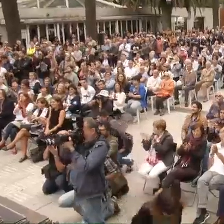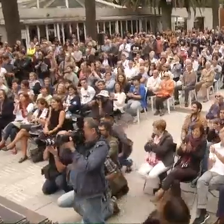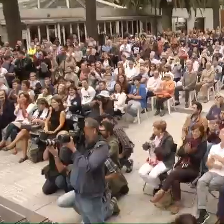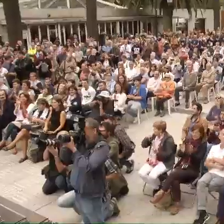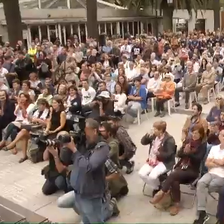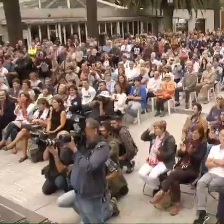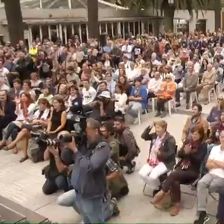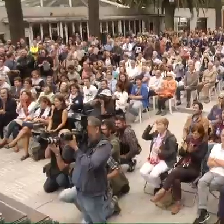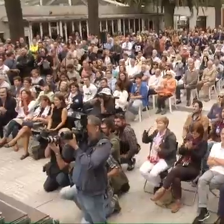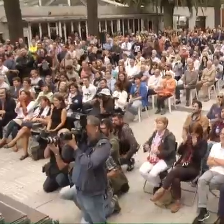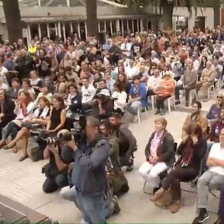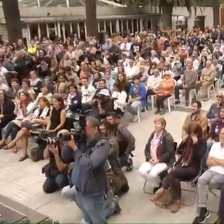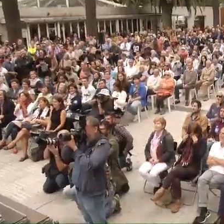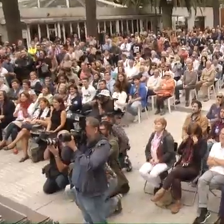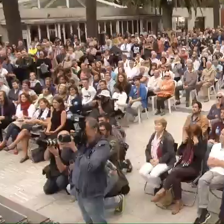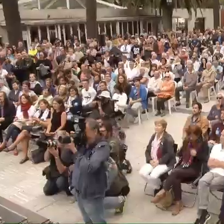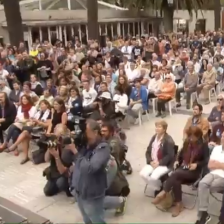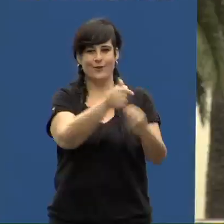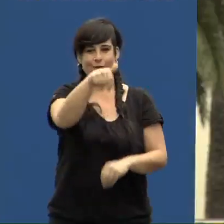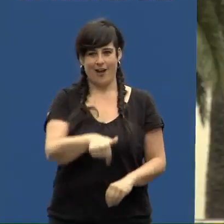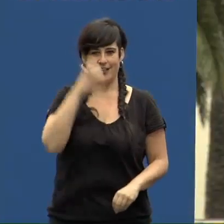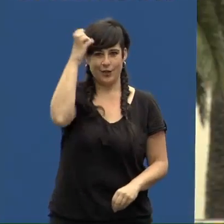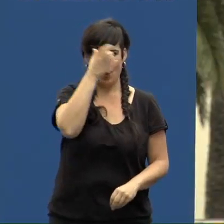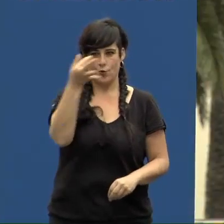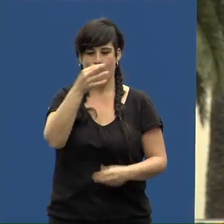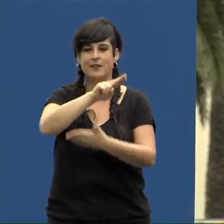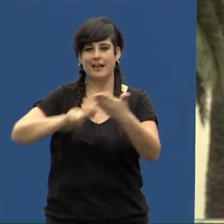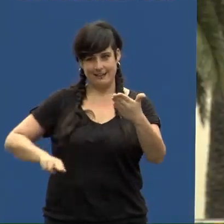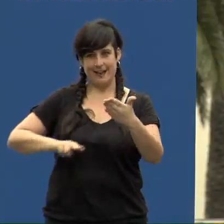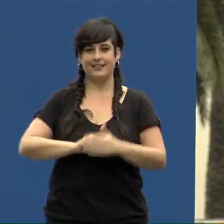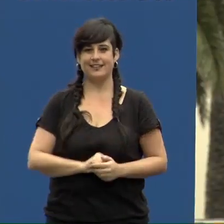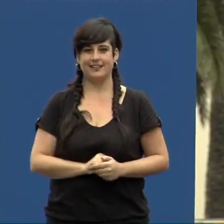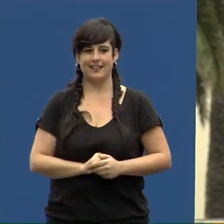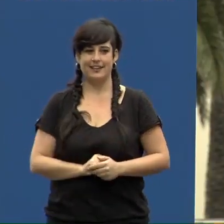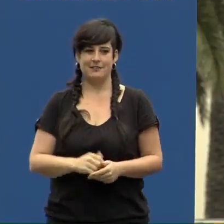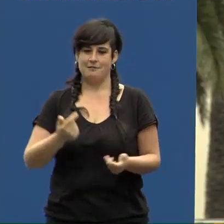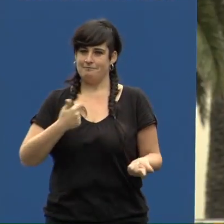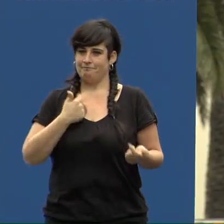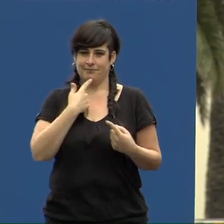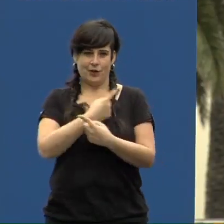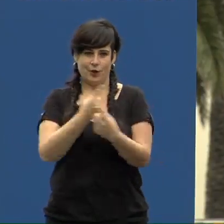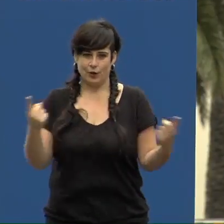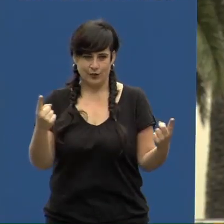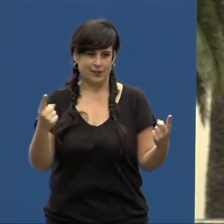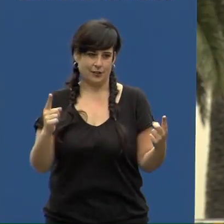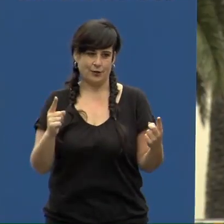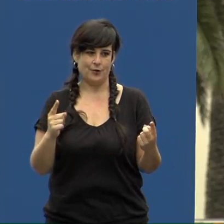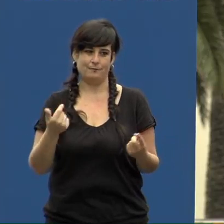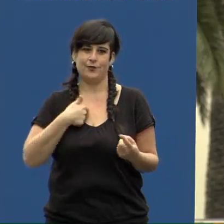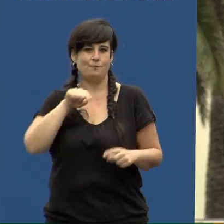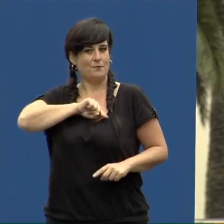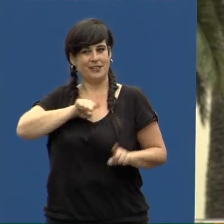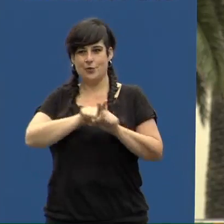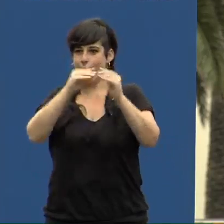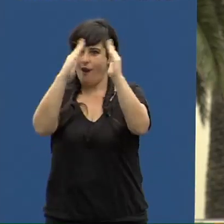És un plaer estar aquí amb vosaltres perquè a Corunya i a Galícia em sento, de veritat, de tot cor, com si estigués a casa. Moltes